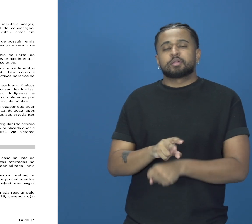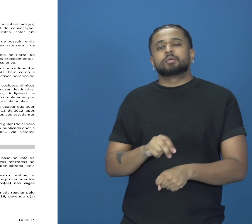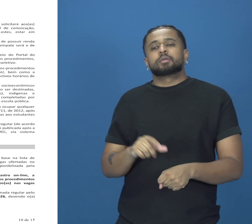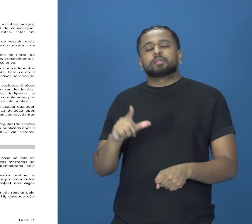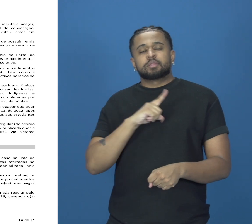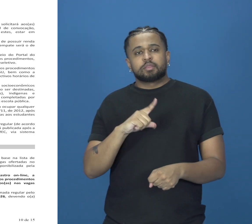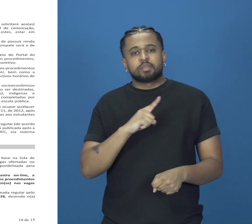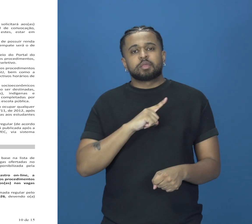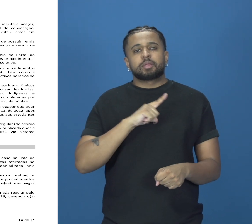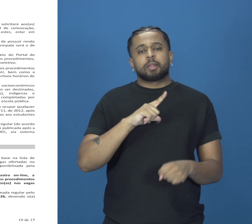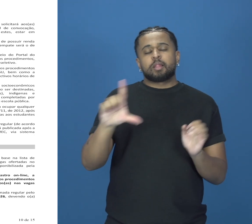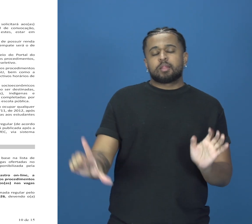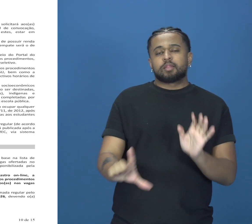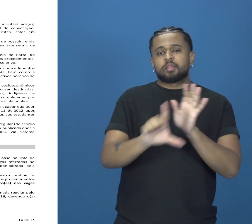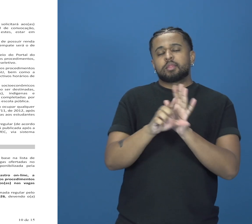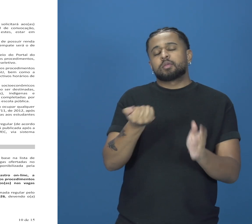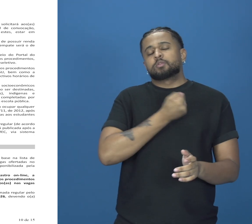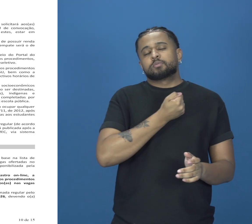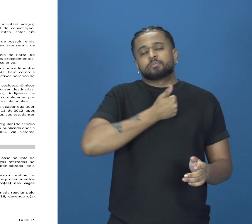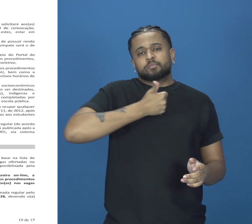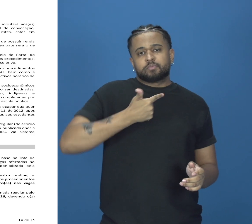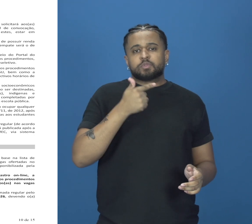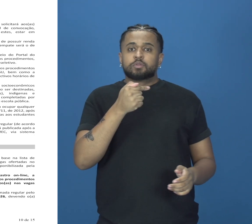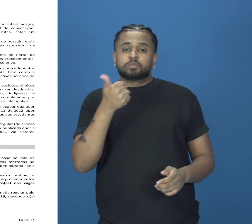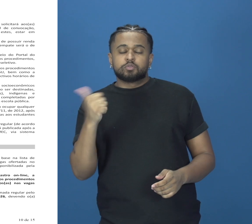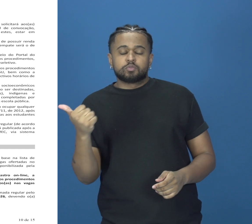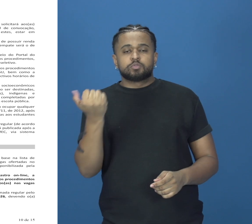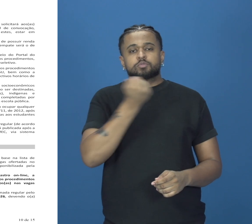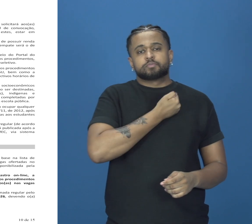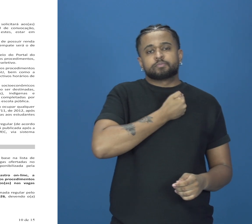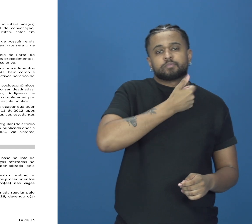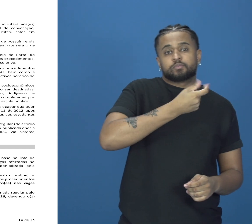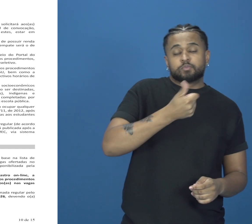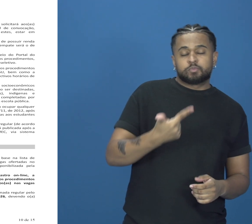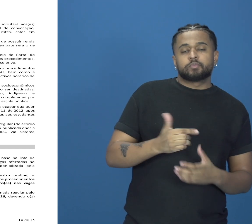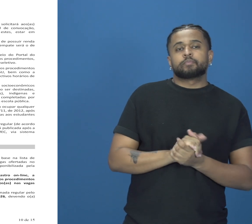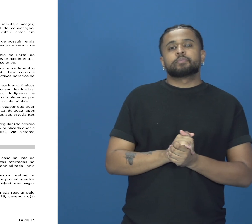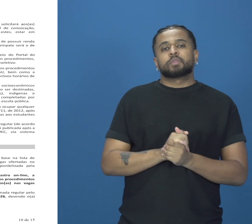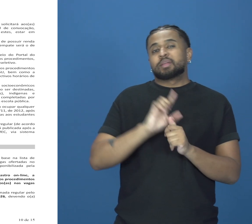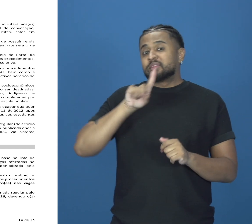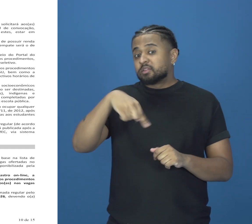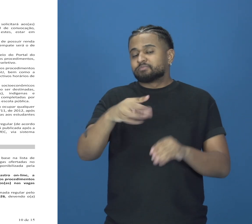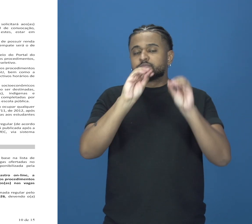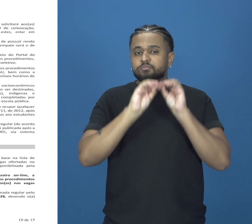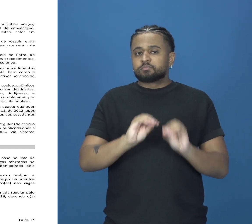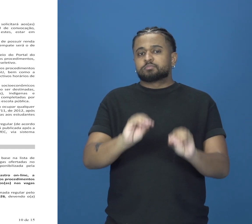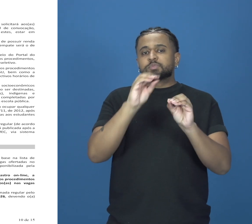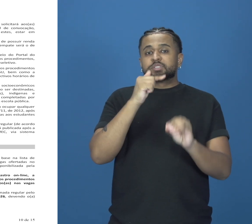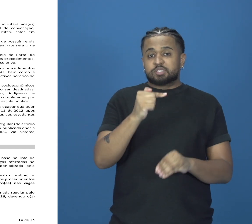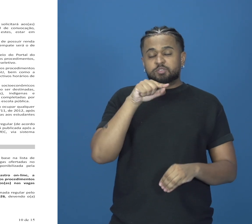de que trata o disposto na Lei nº 12.711 de 2012, após a aplicação do